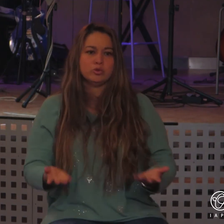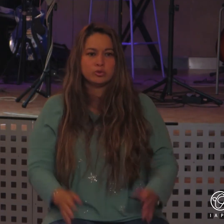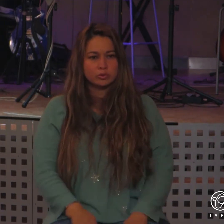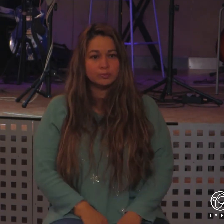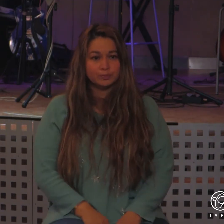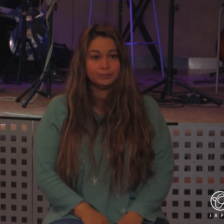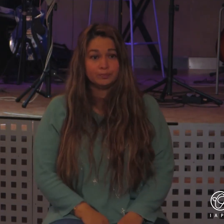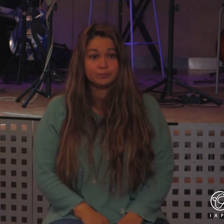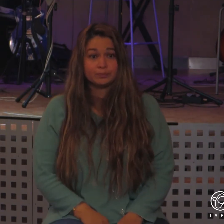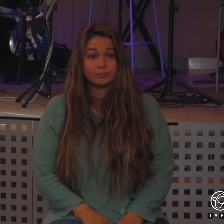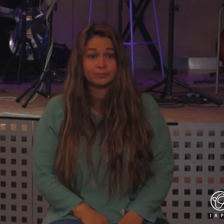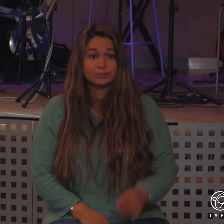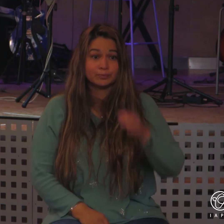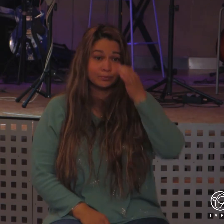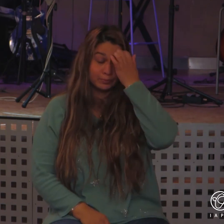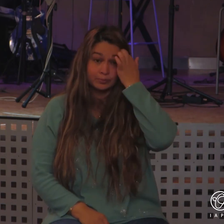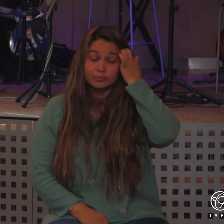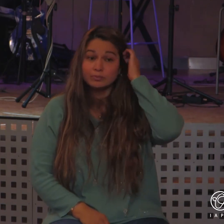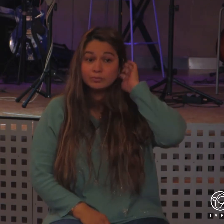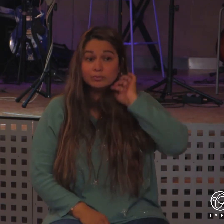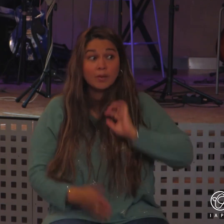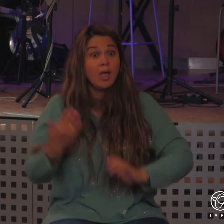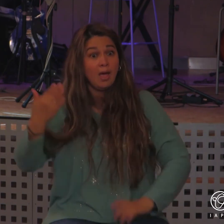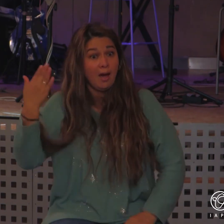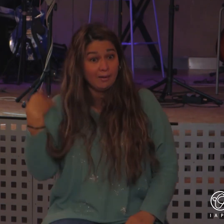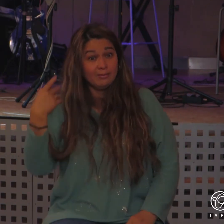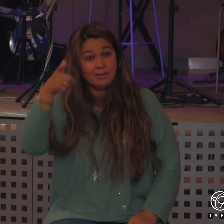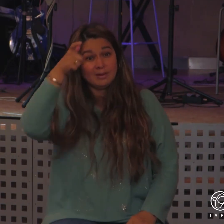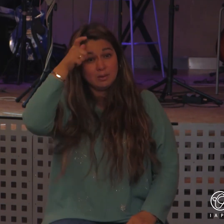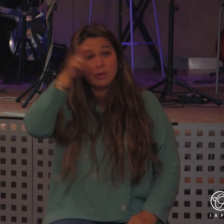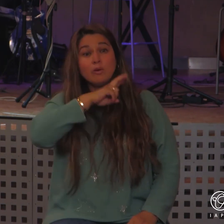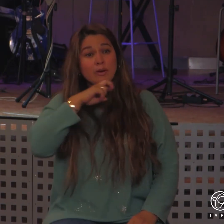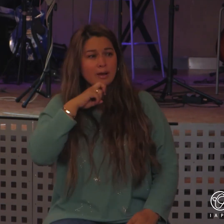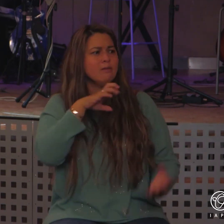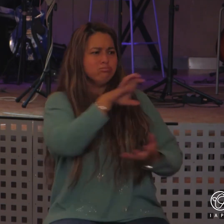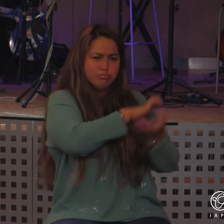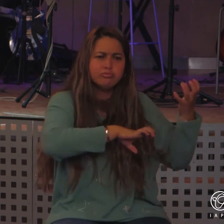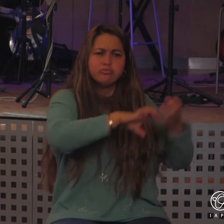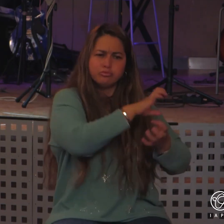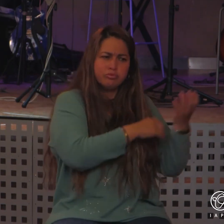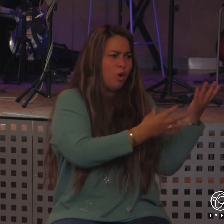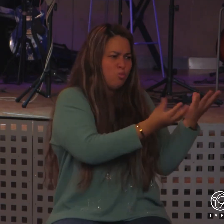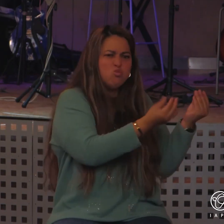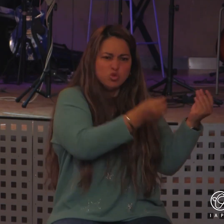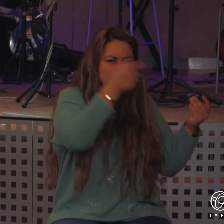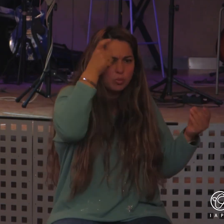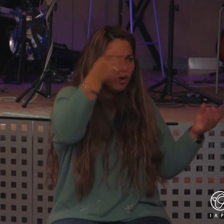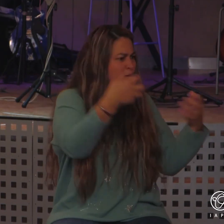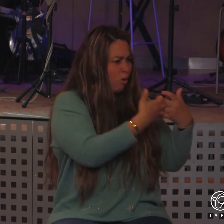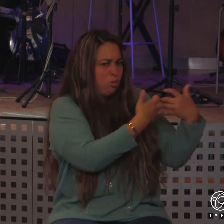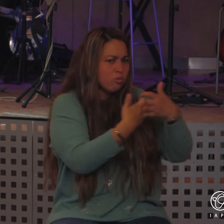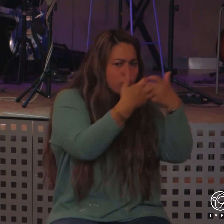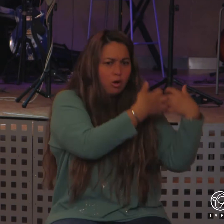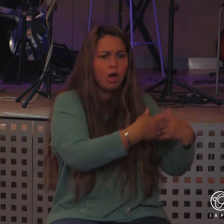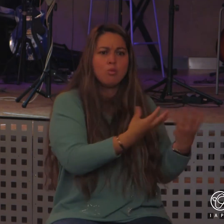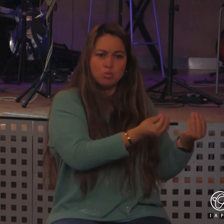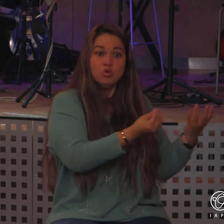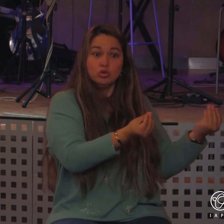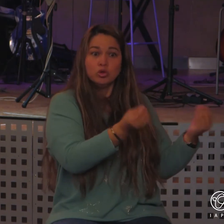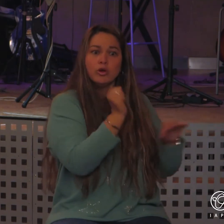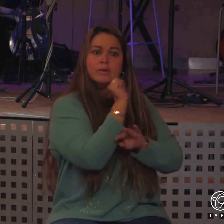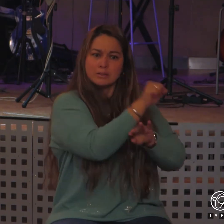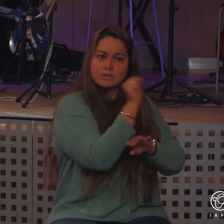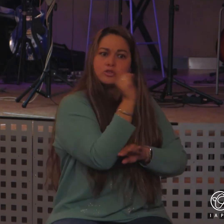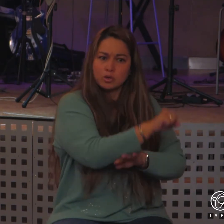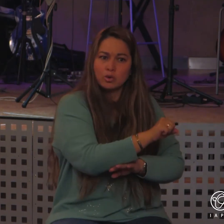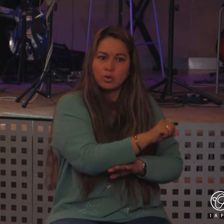Ya han luchado unas cuantas y ya han perdido unas cuantas también contra ellos. Pero aún así, ni uno solo de estos días Dios